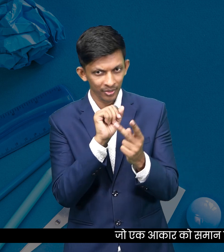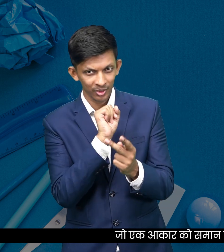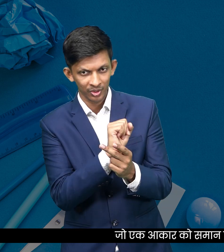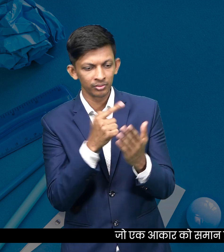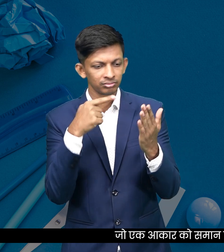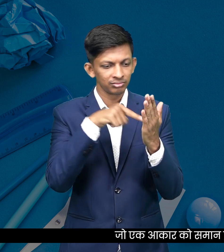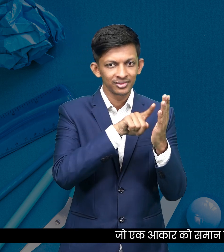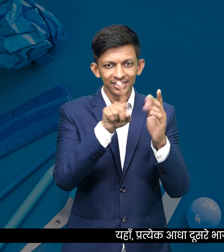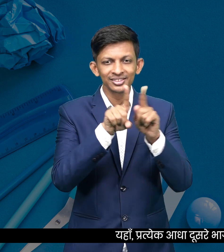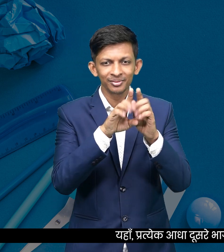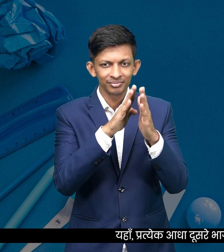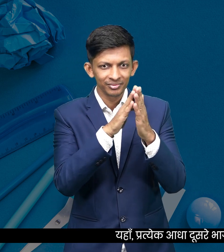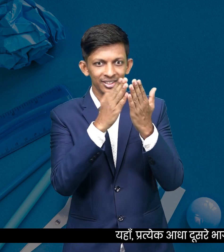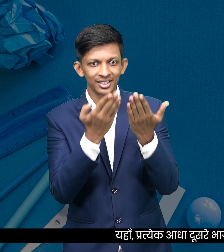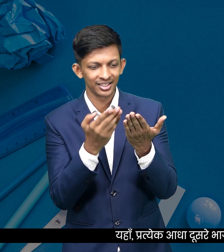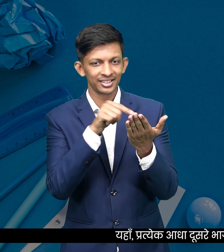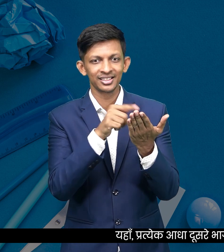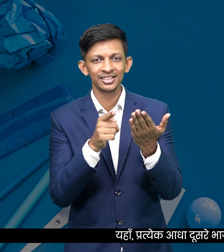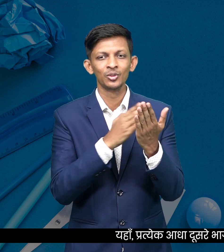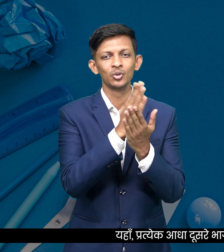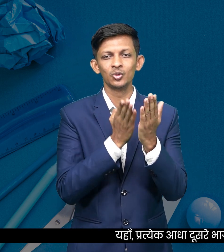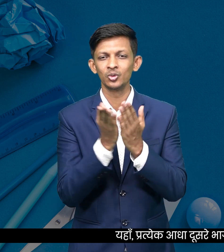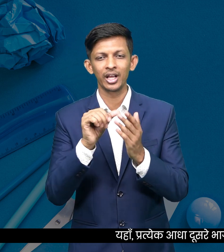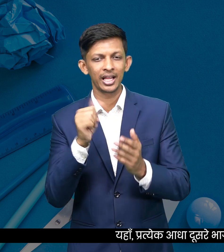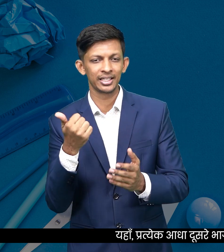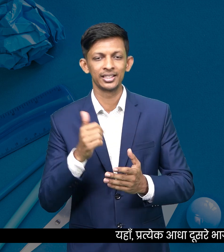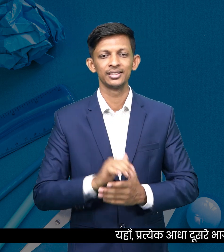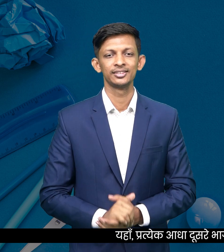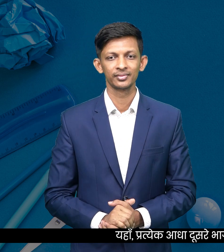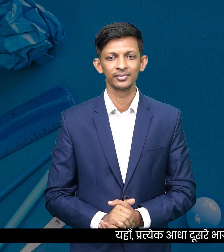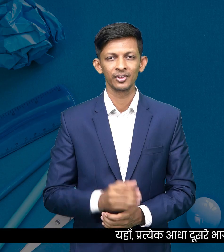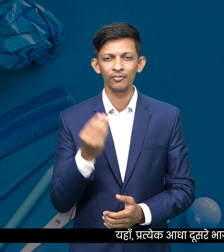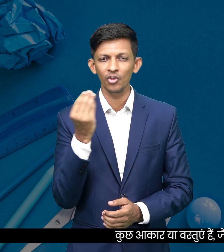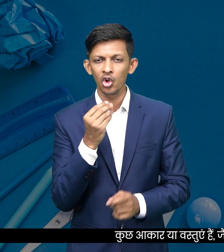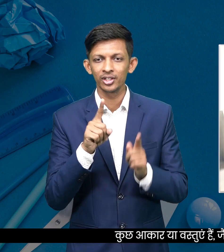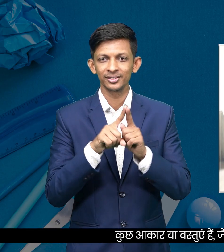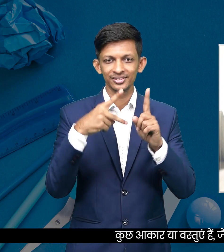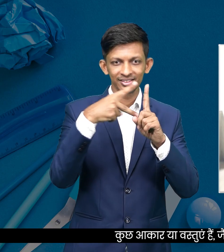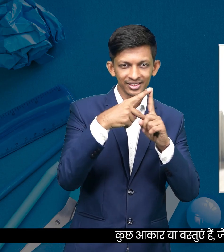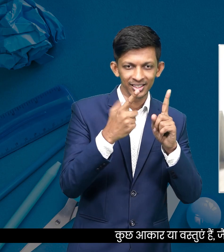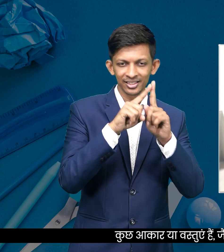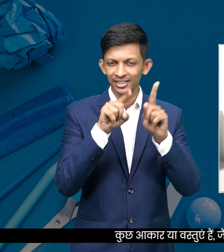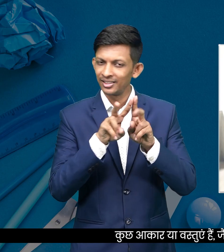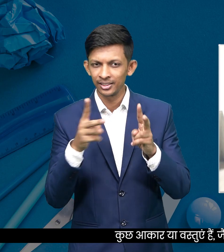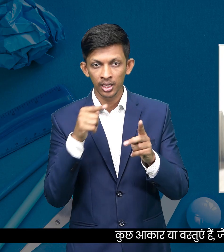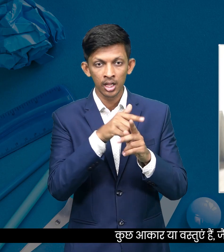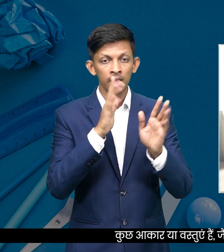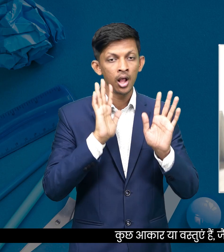है। यहाँ प्रत्येक आधा दूसरे भाग का एक आदर्श प्रतिबिंब है। कुछ आकार या वस्तुएं हैं जैसे